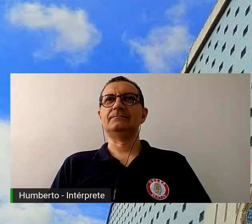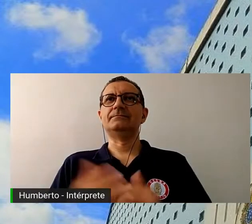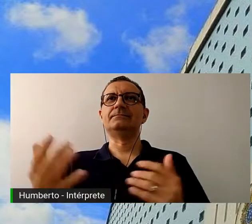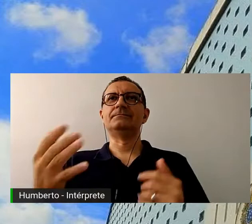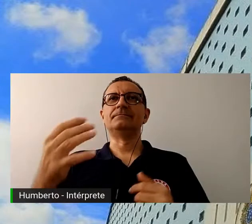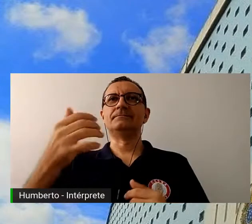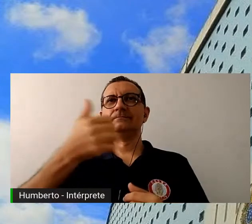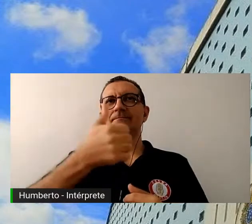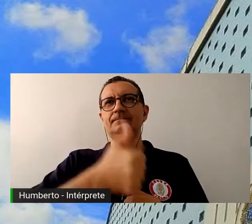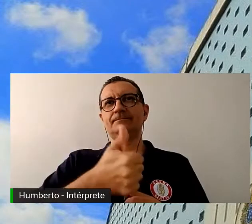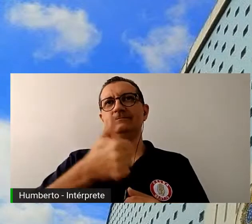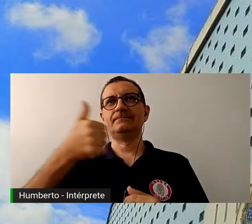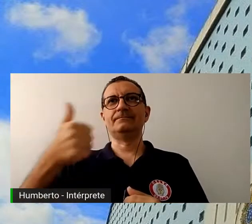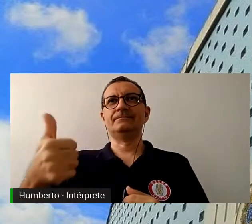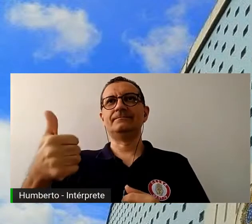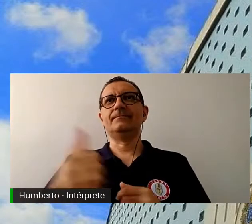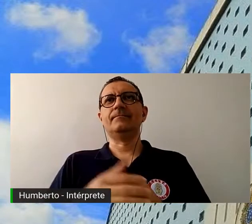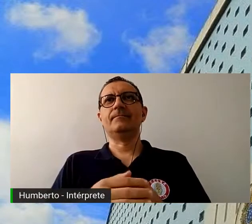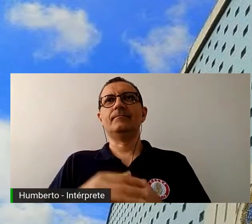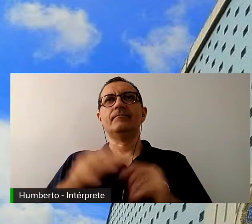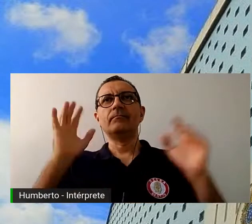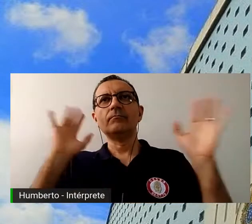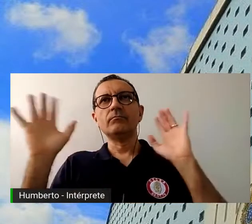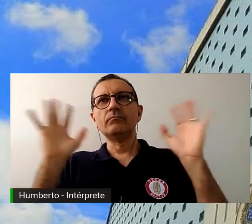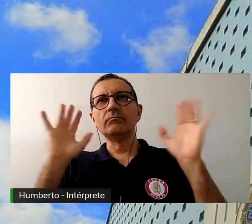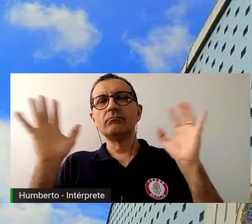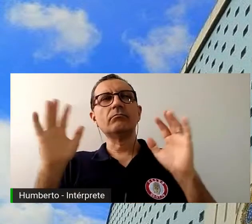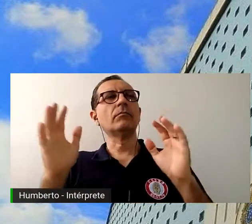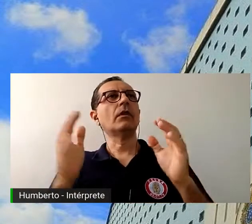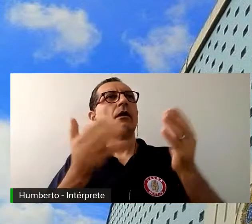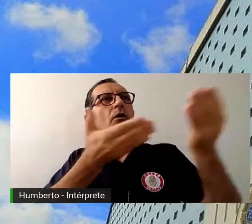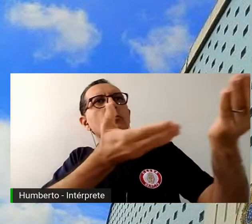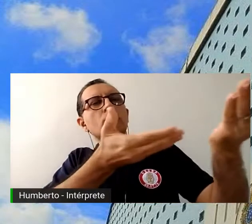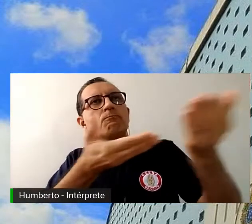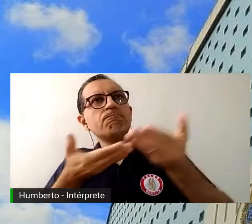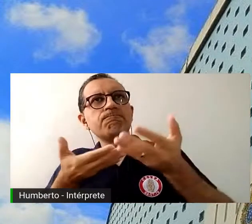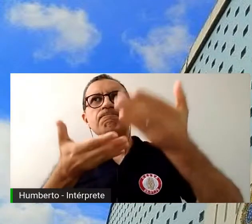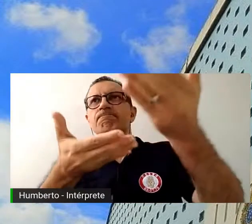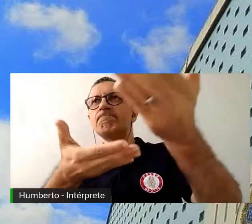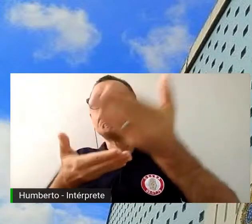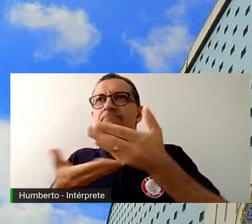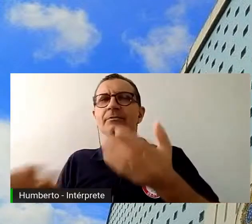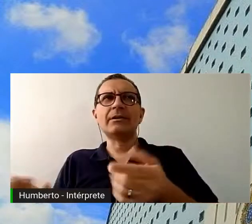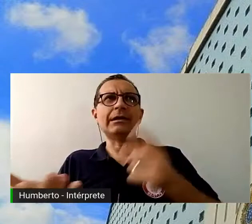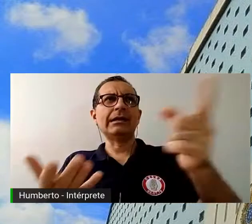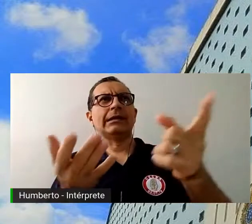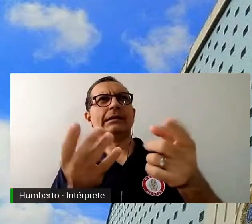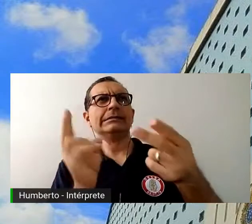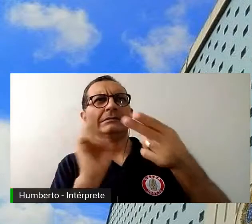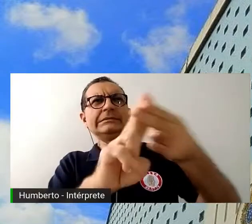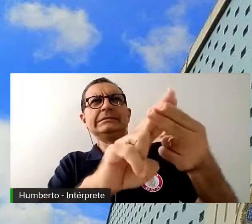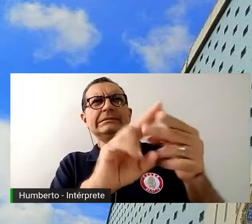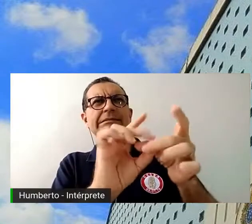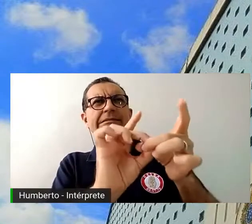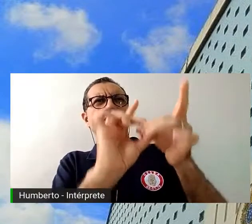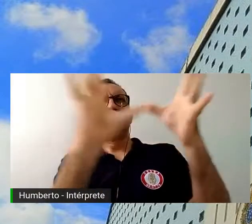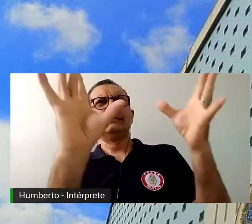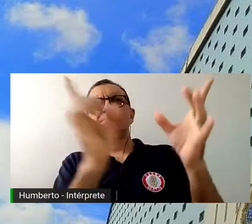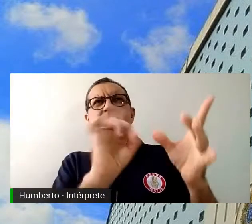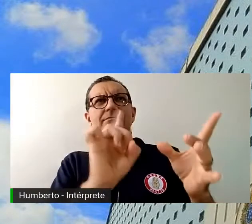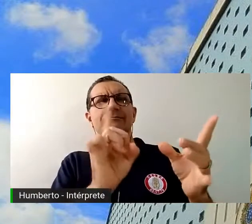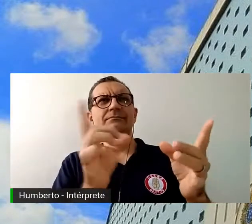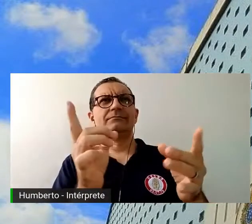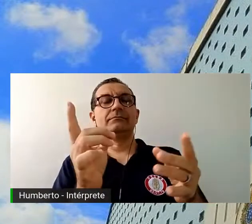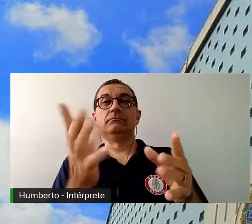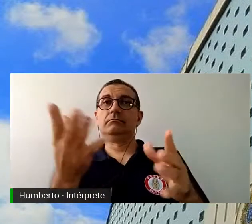11º, observância das condições de pessoas em regime de acolhimento, de privação de liberdade, que possam ter acesso às ofertas